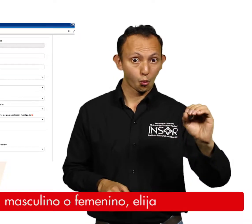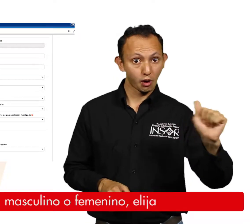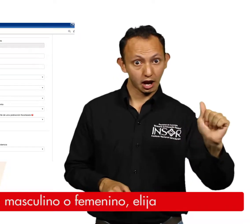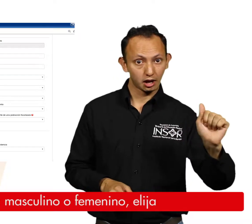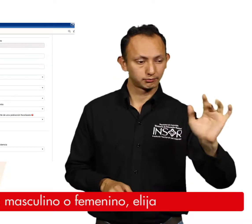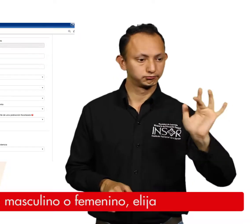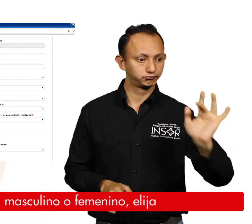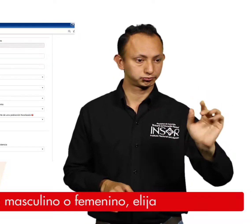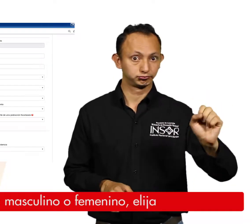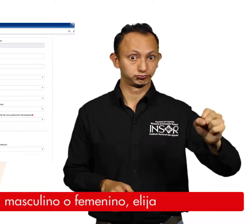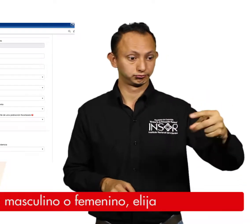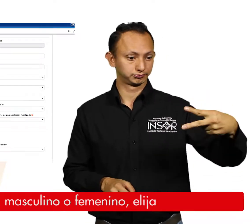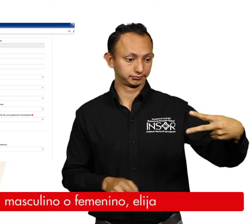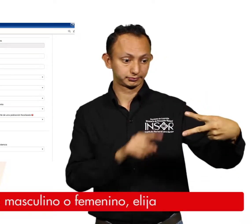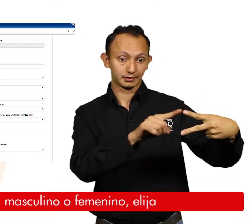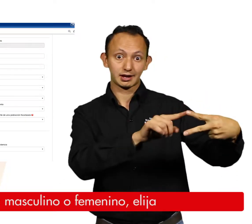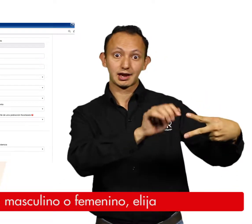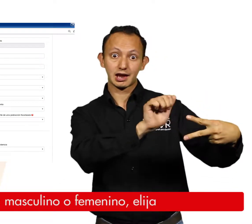Sexo: